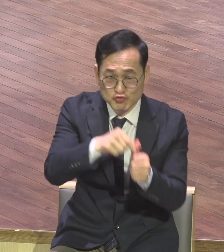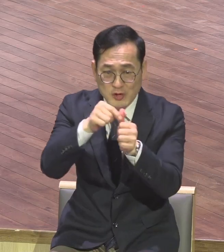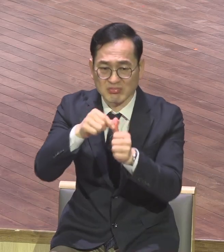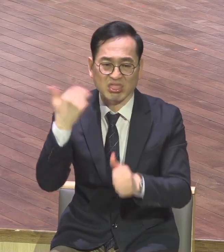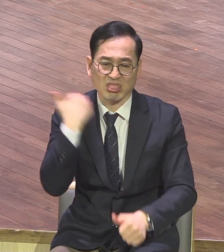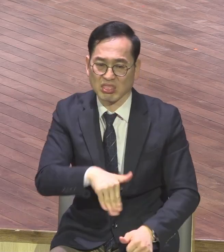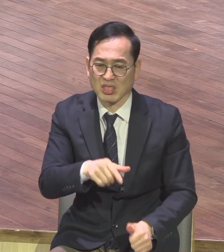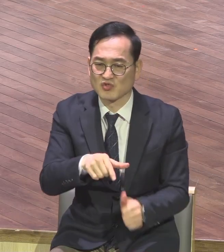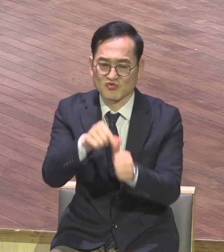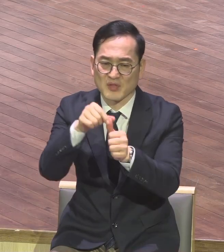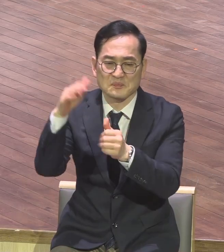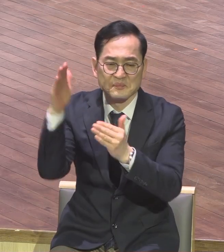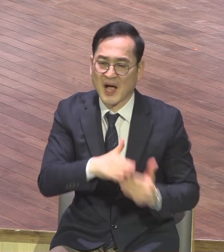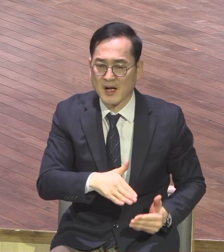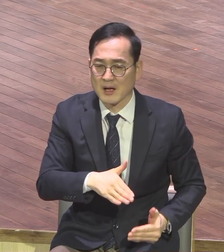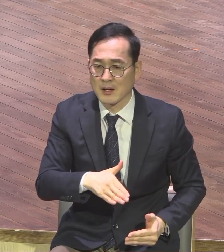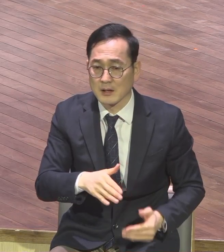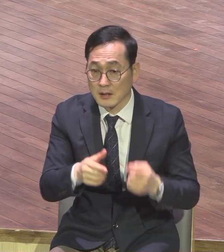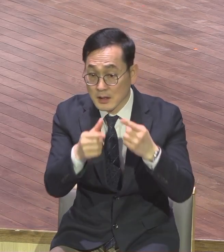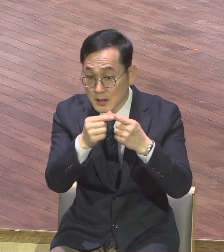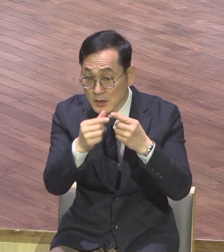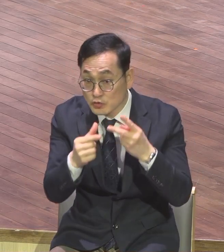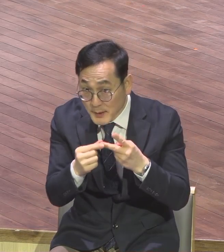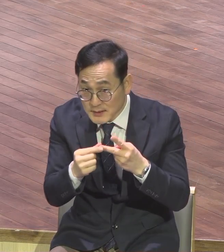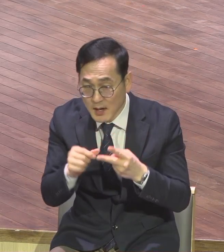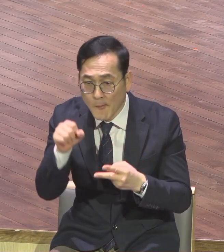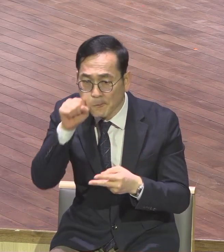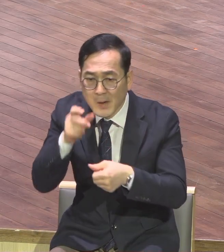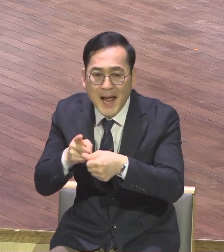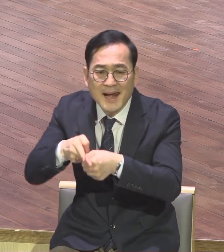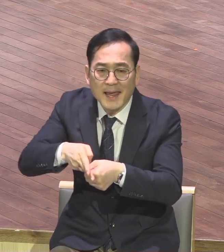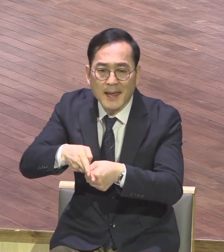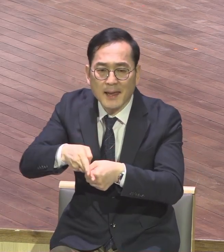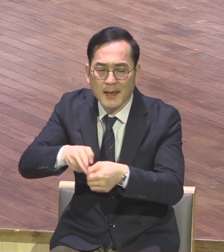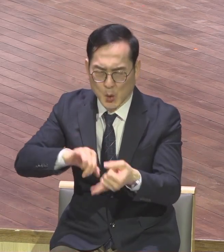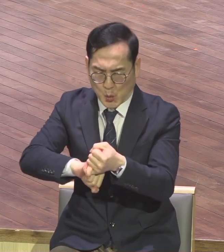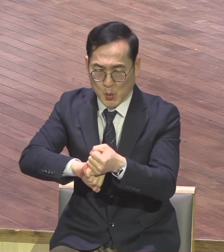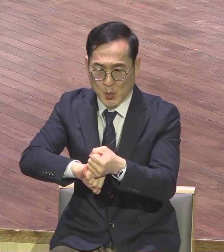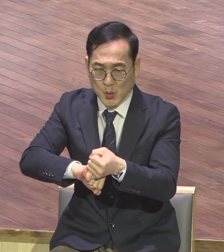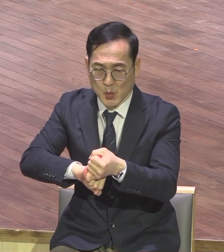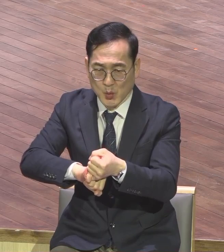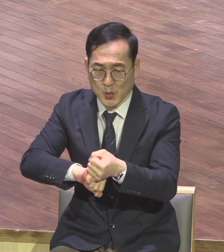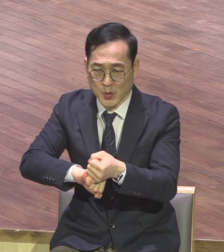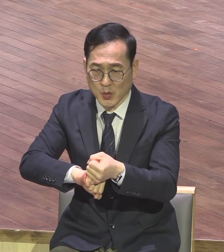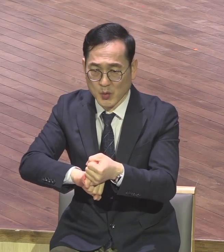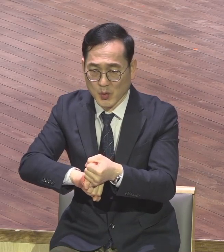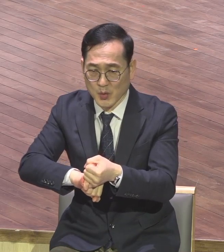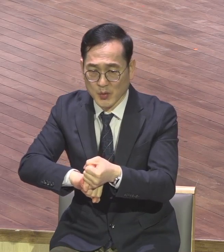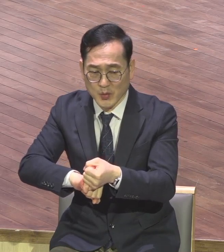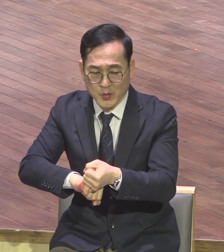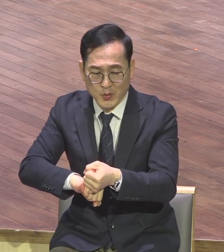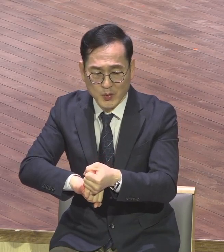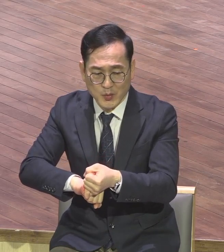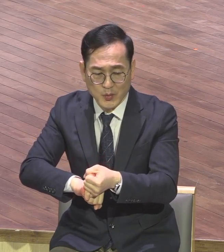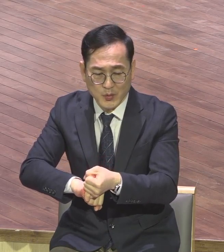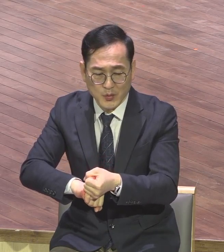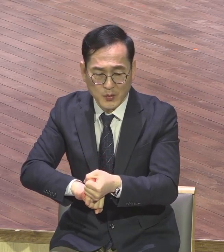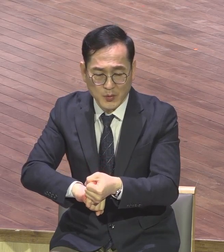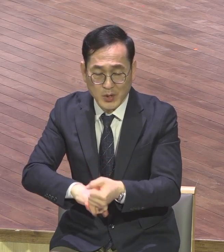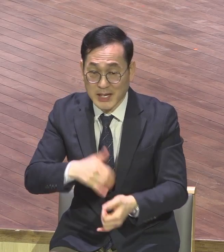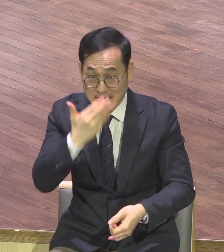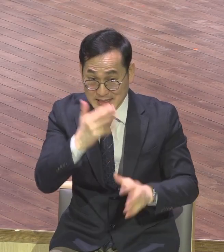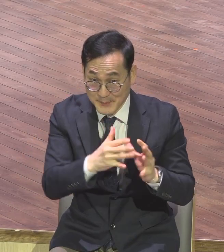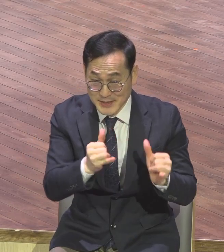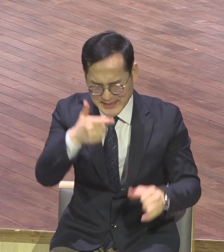구원의 조건으로. 이 할례. 우리가 말하면 그 복용 수술이죠. 우리나라를 말하면 그 옛날에 그 이스라엘